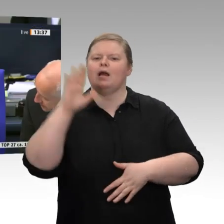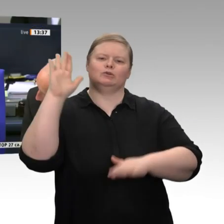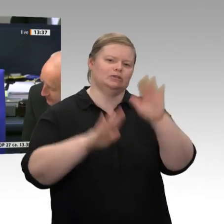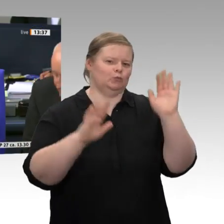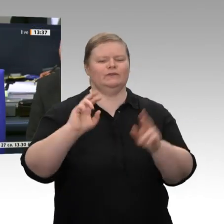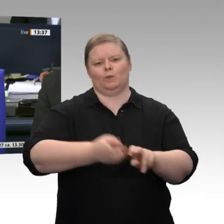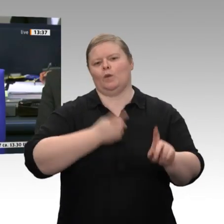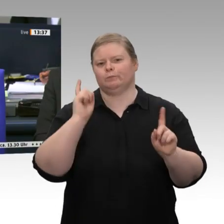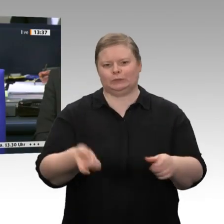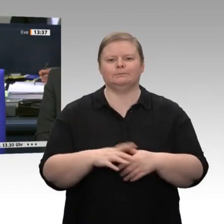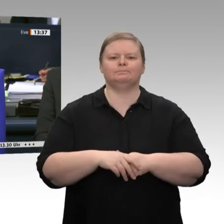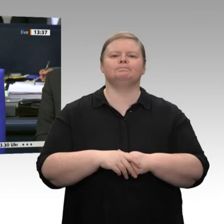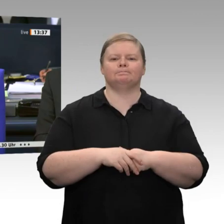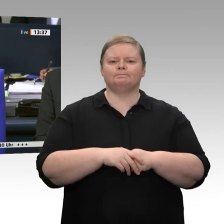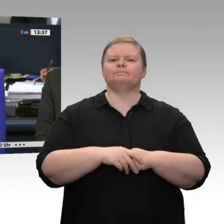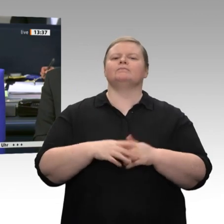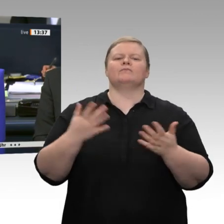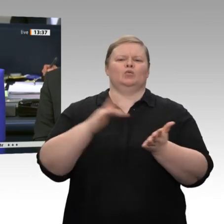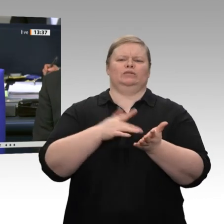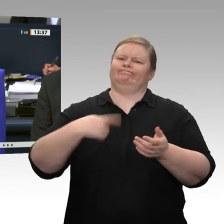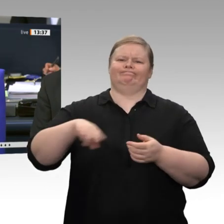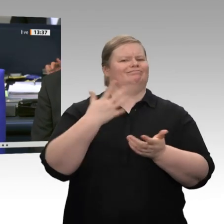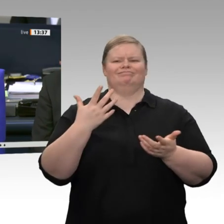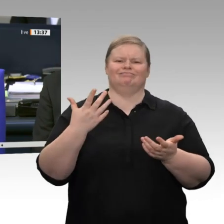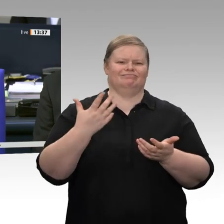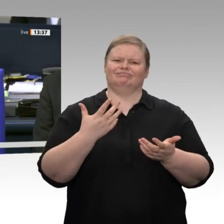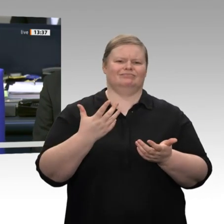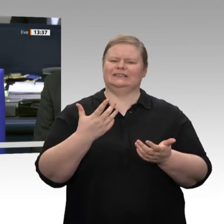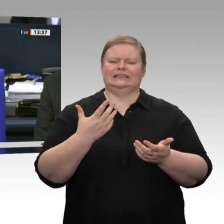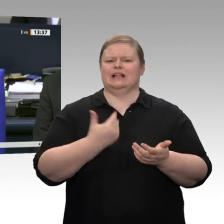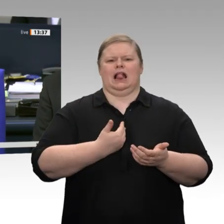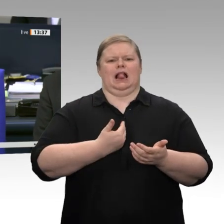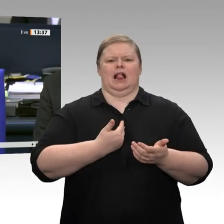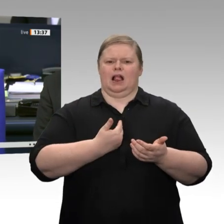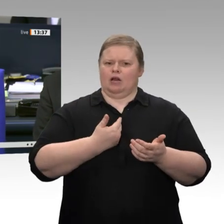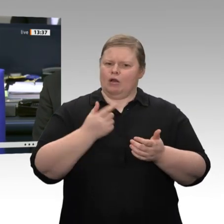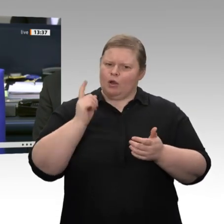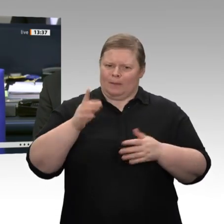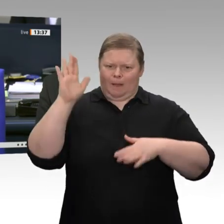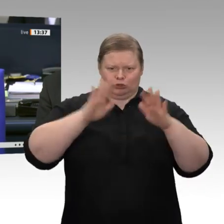Wir wiederholen die Abstimmung, da das Präsidium sich nicht einig ist über das